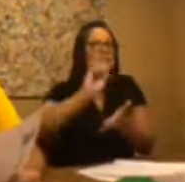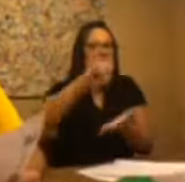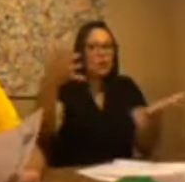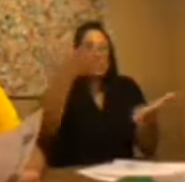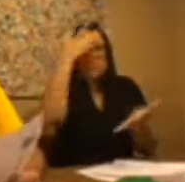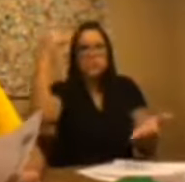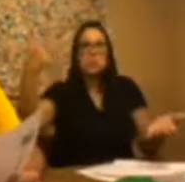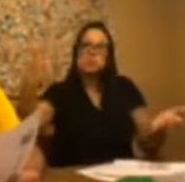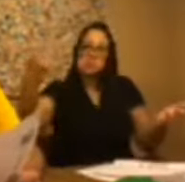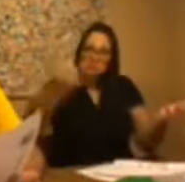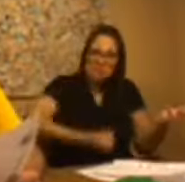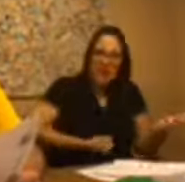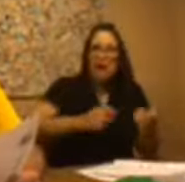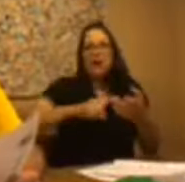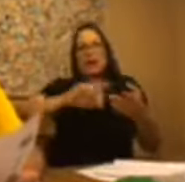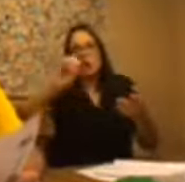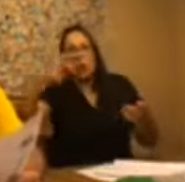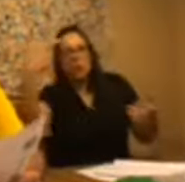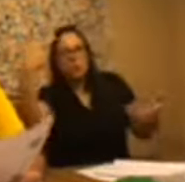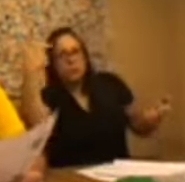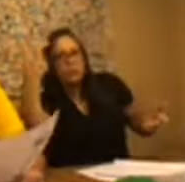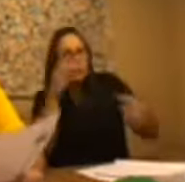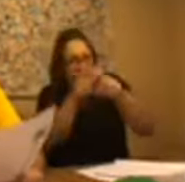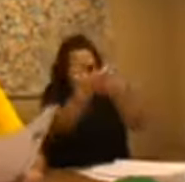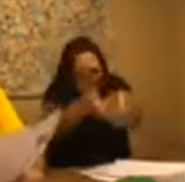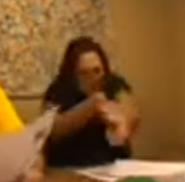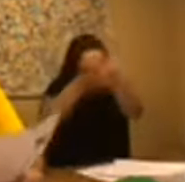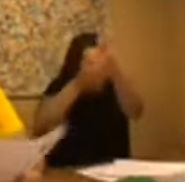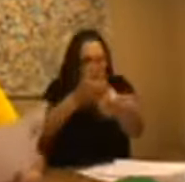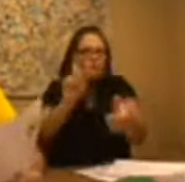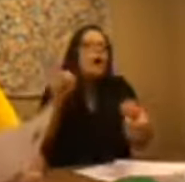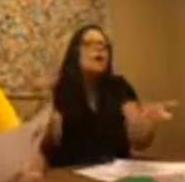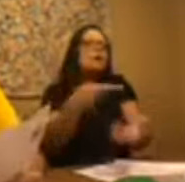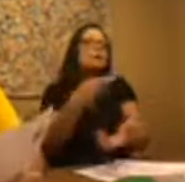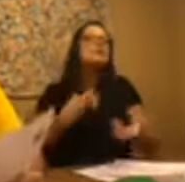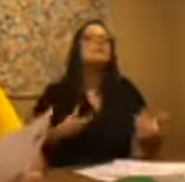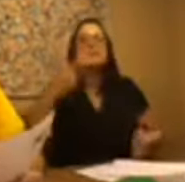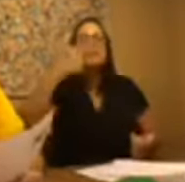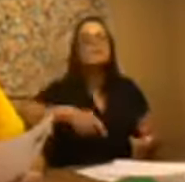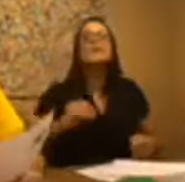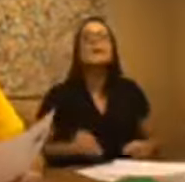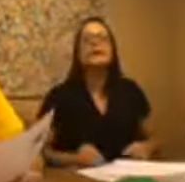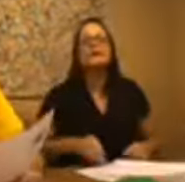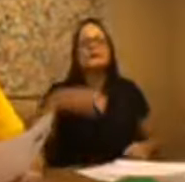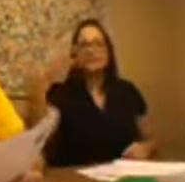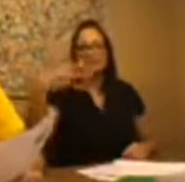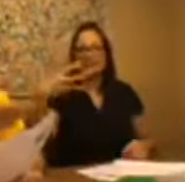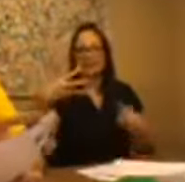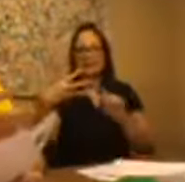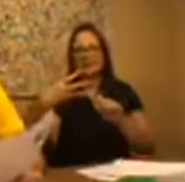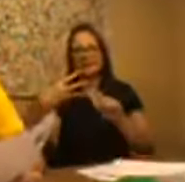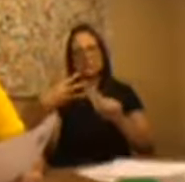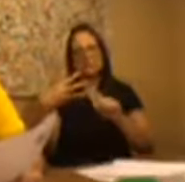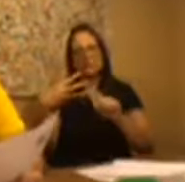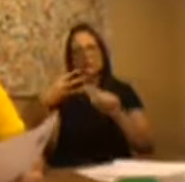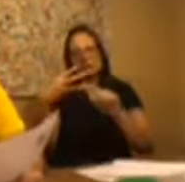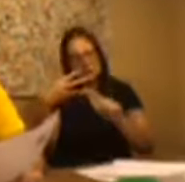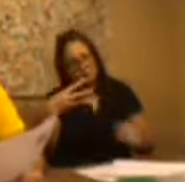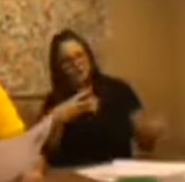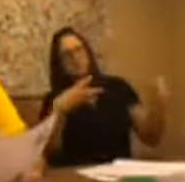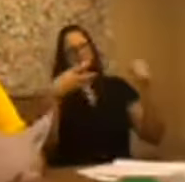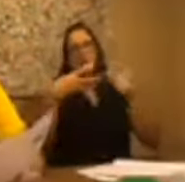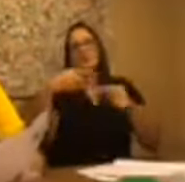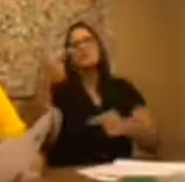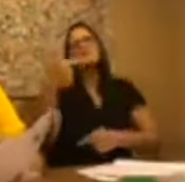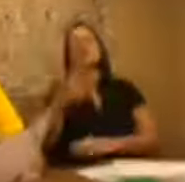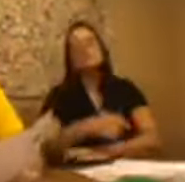à facada por um tiro de desmarque seja o que for que vai acontecer o terceiro classificado vem disputar com